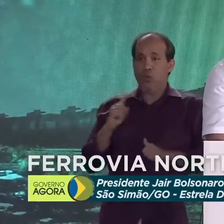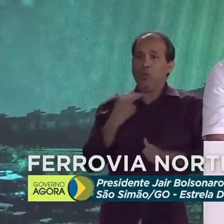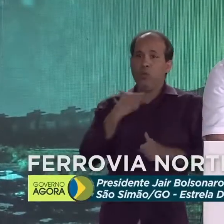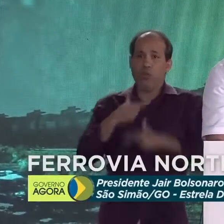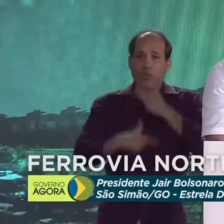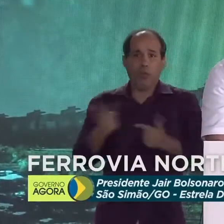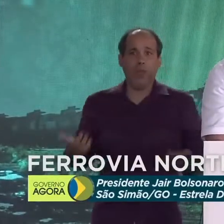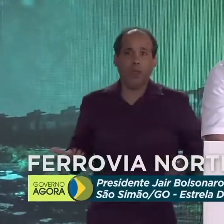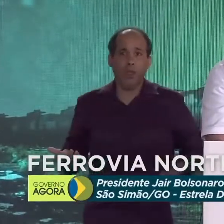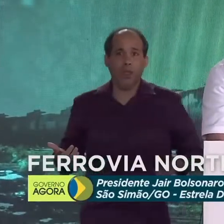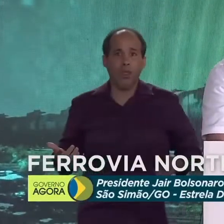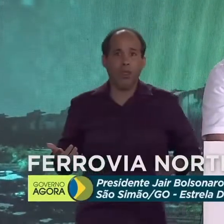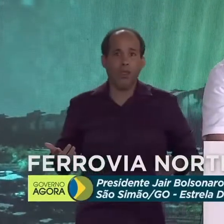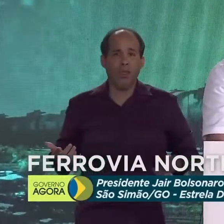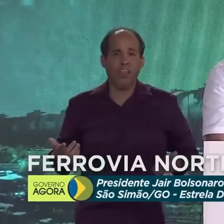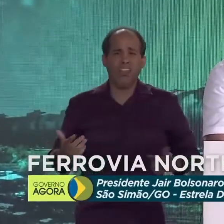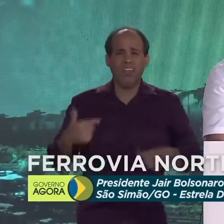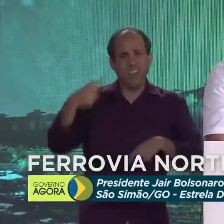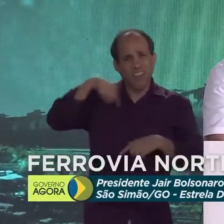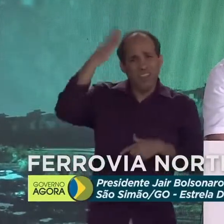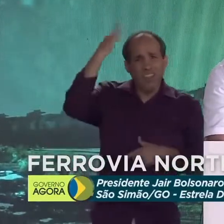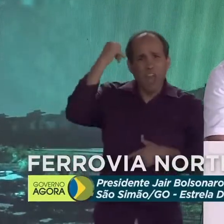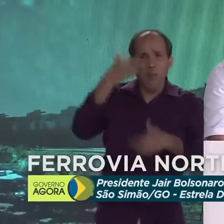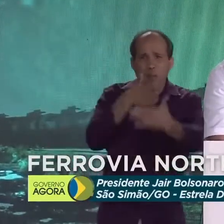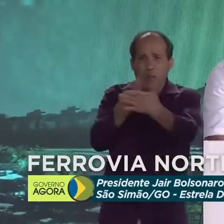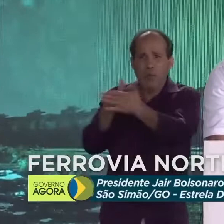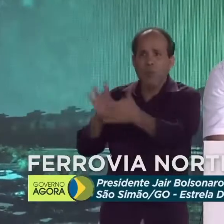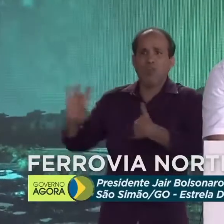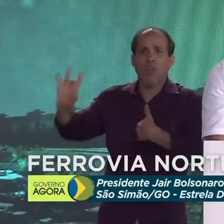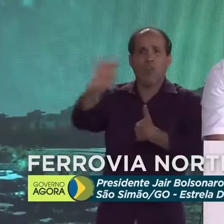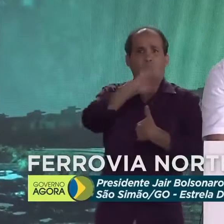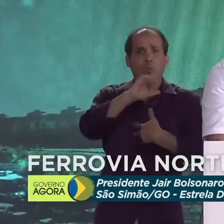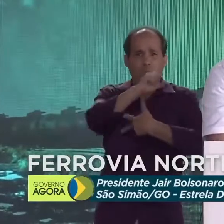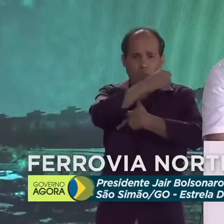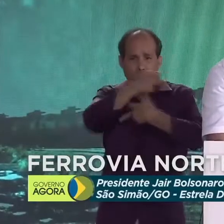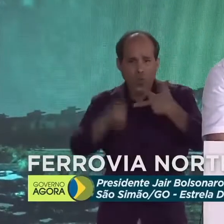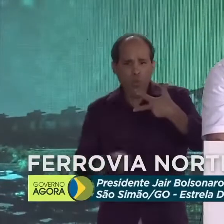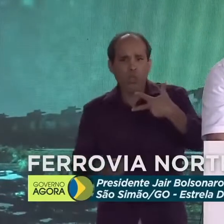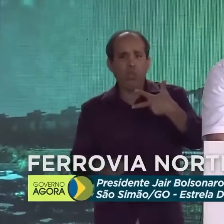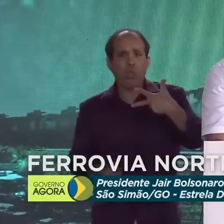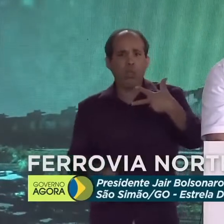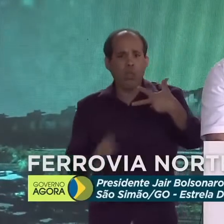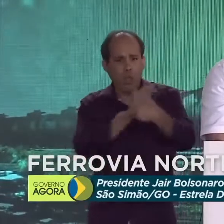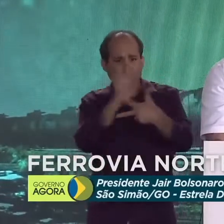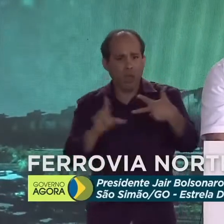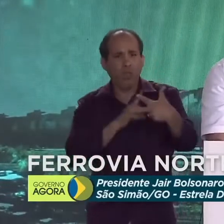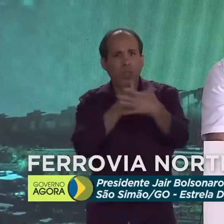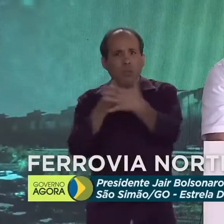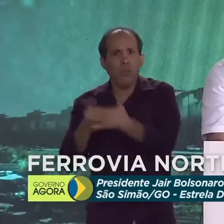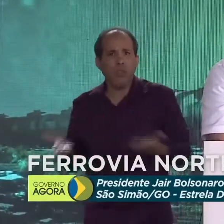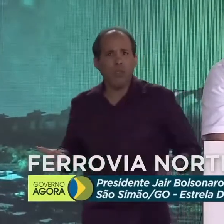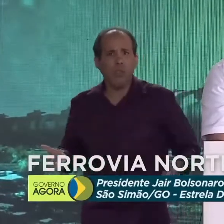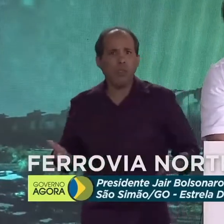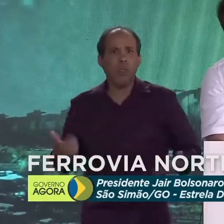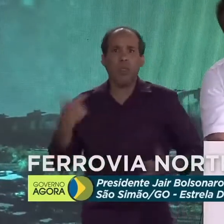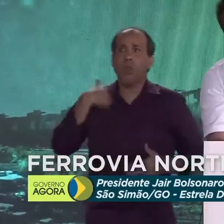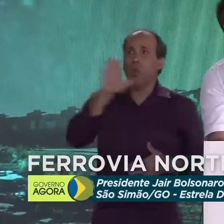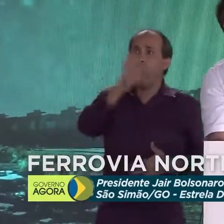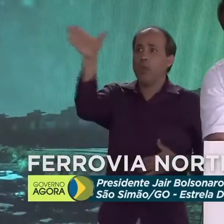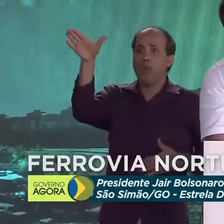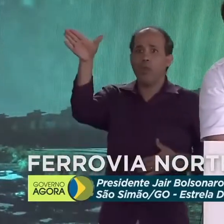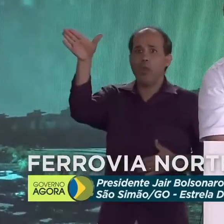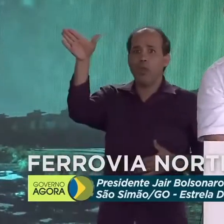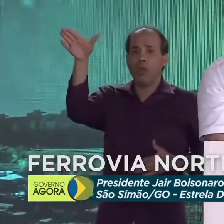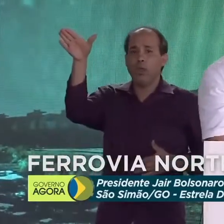Cada vez mais, nós devemos saber os nossos limites. Para eu atravessar lá na Praça dos Poderes, ir